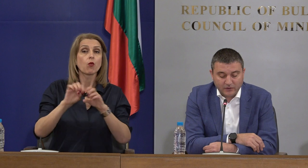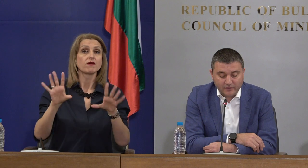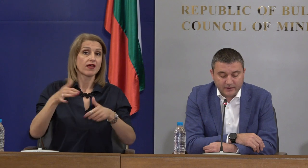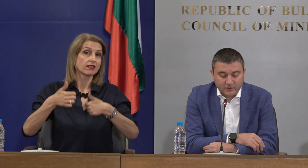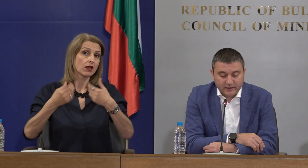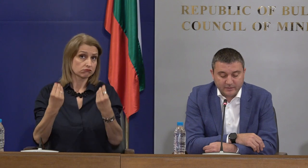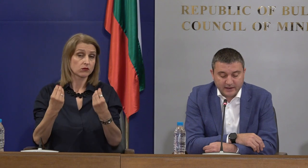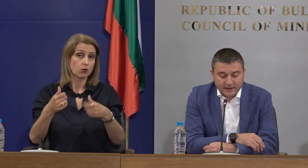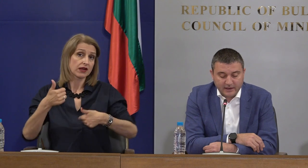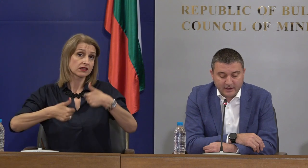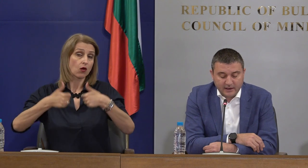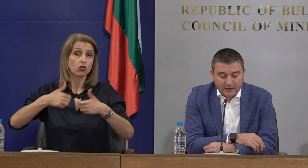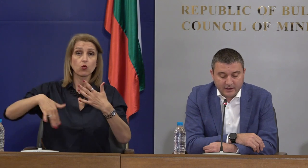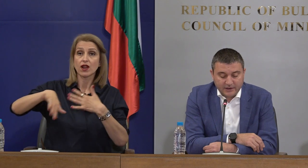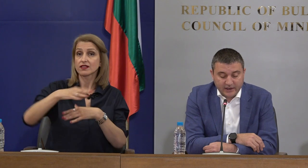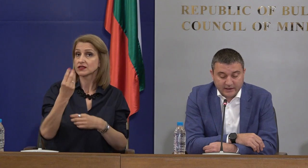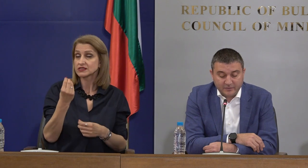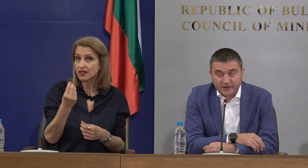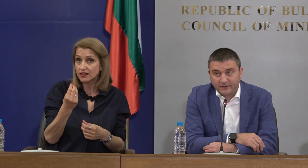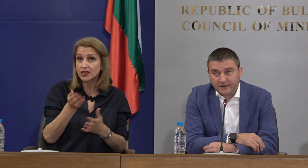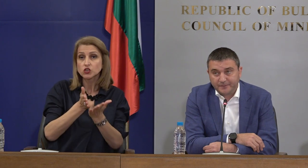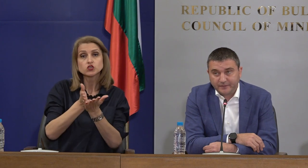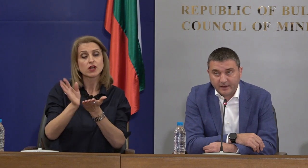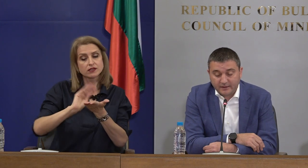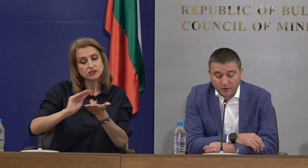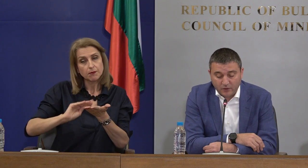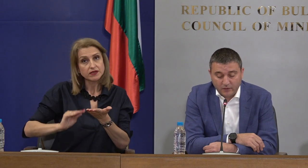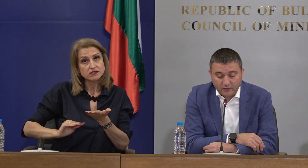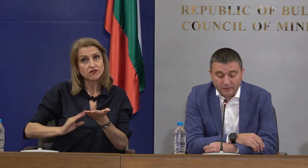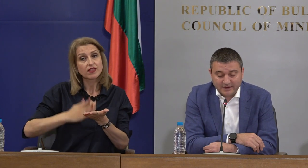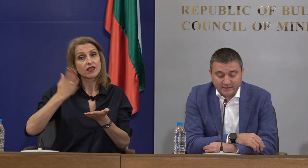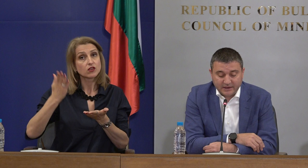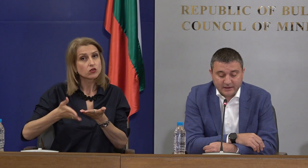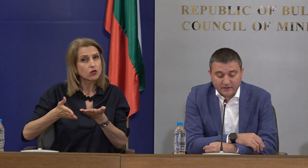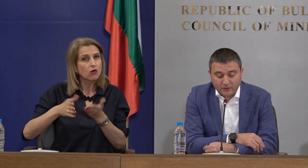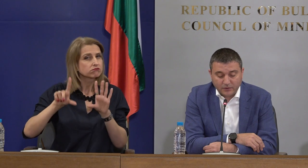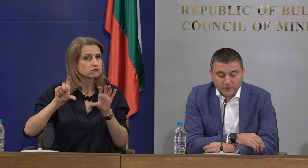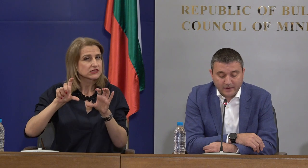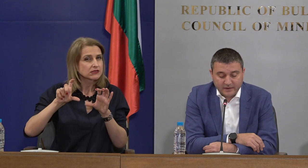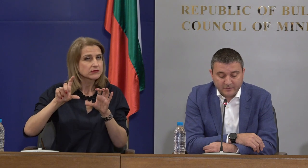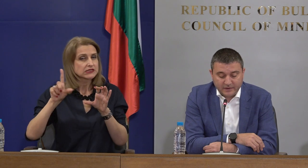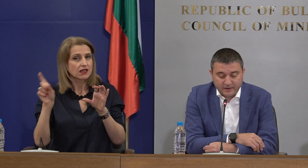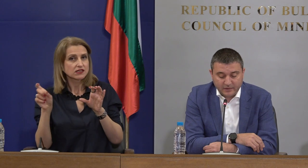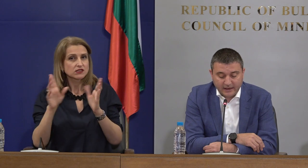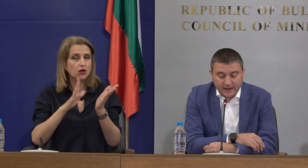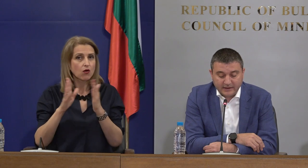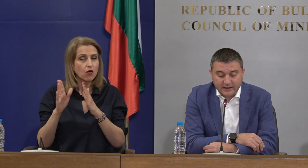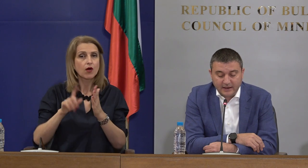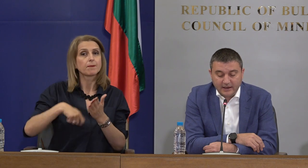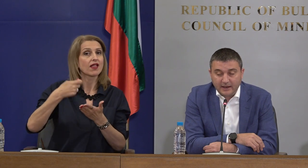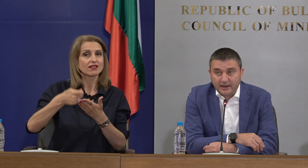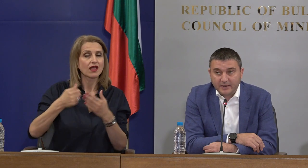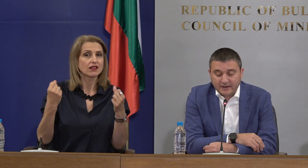цени и условия на регулиран пазар, чрез записване на до 70 на 100 от общия обем на записани и платени